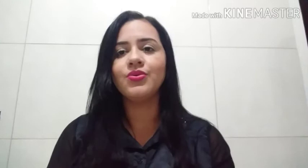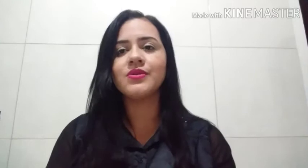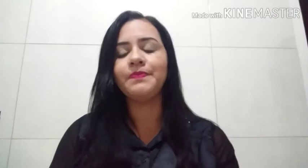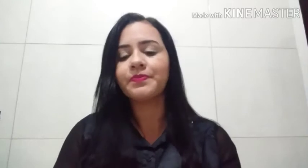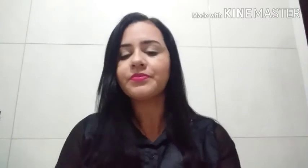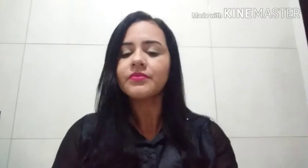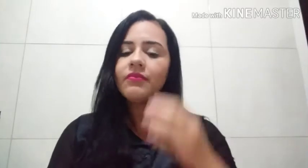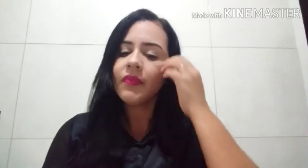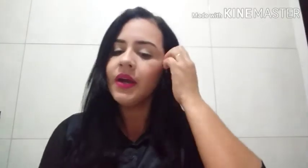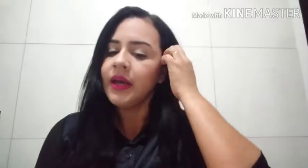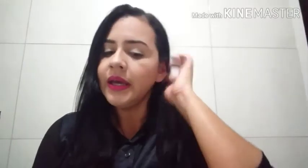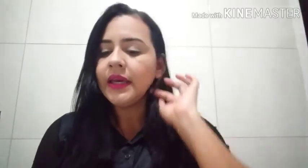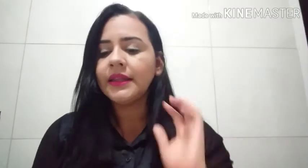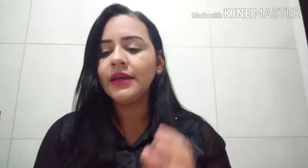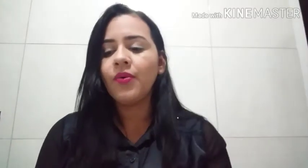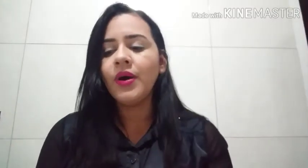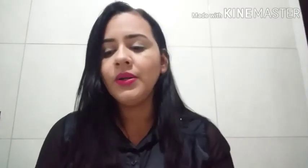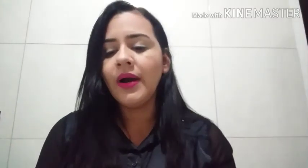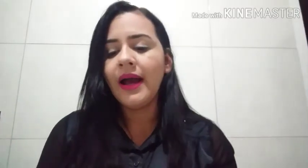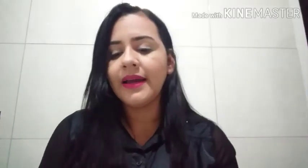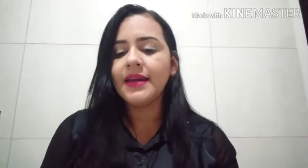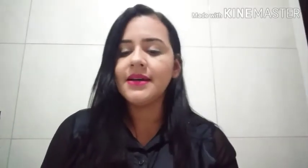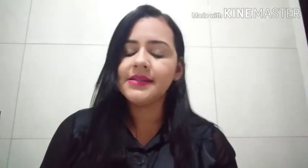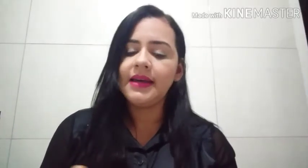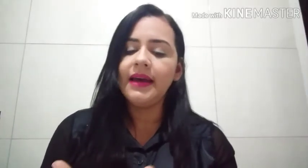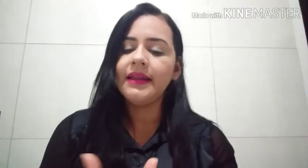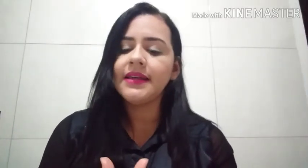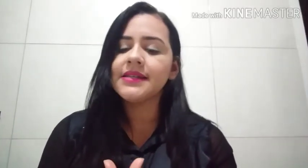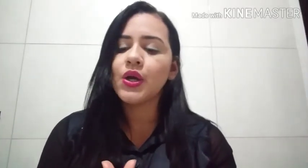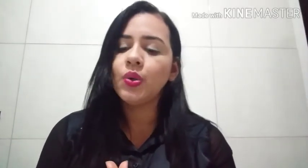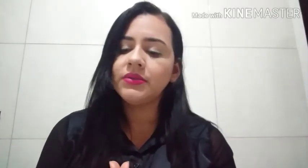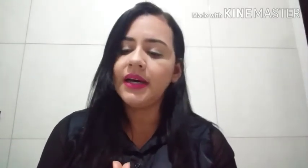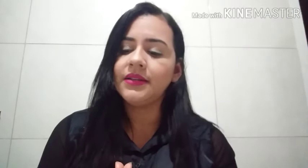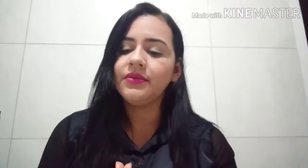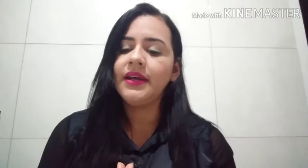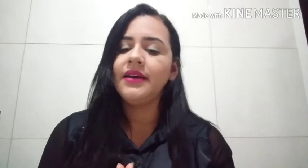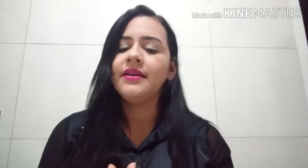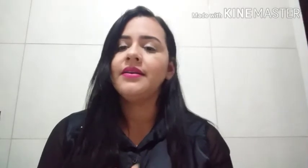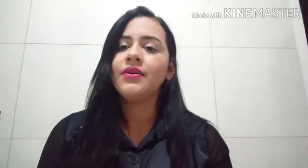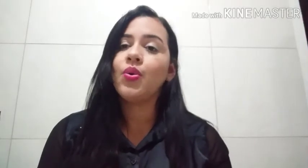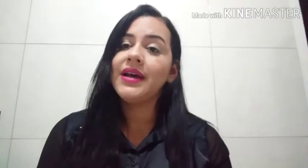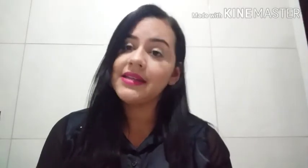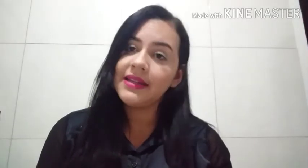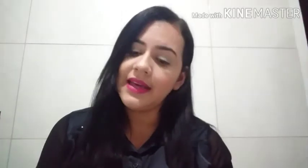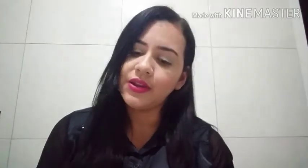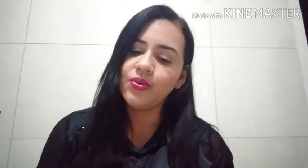surdos. Então, quando a criança ela tem esse contato, né, com essa